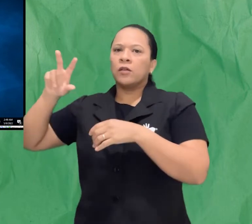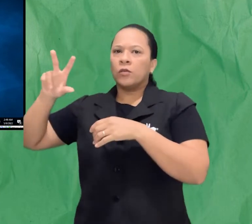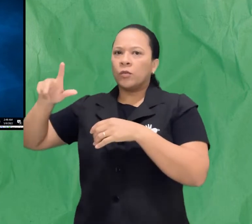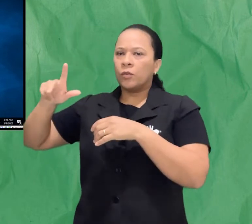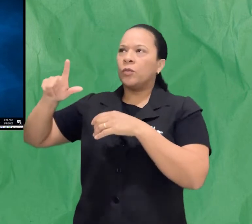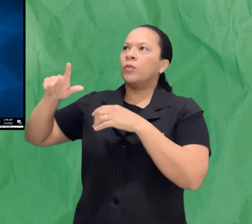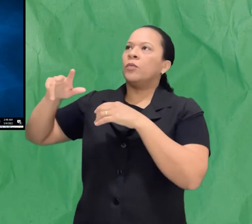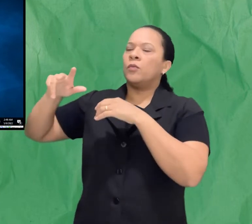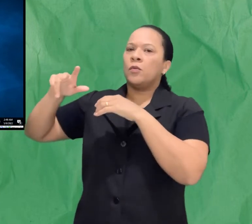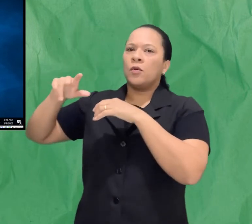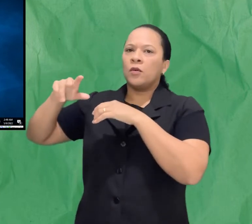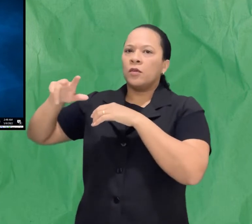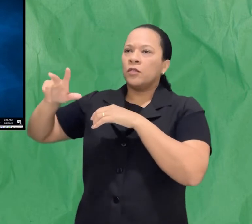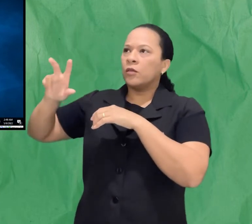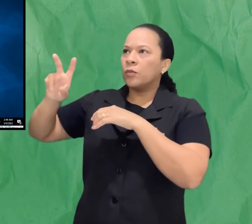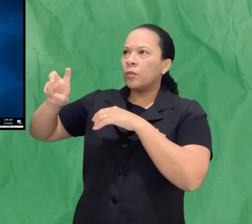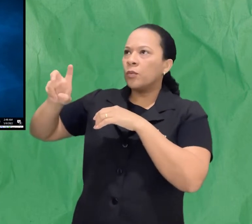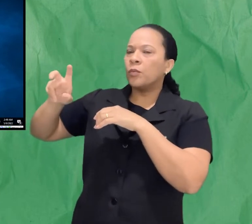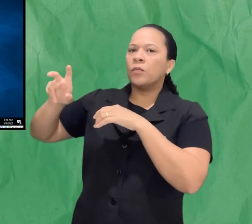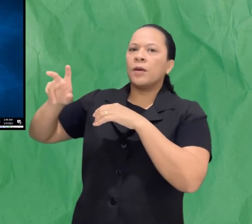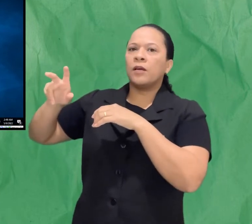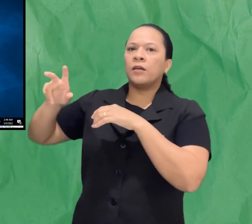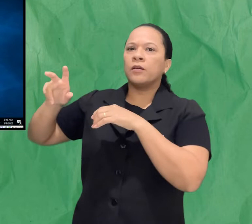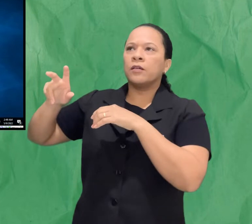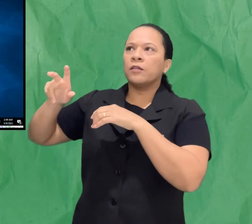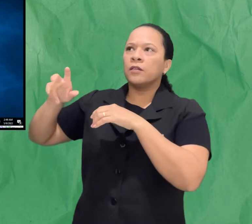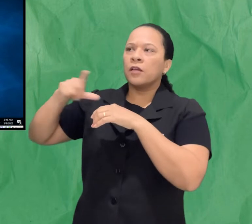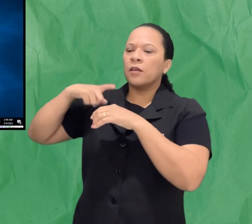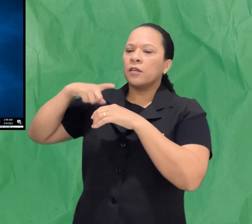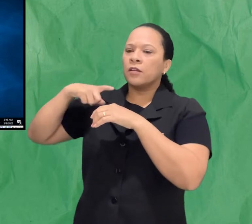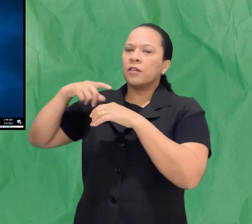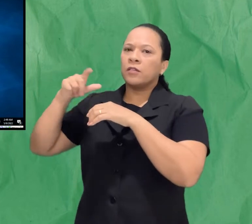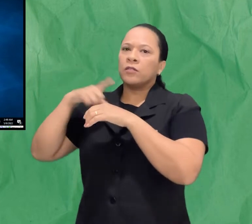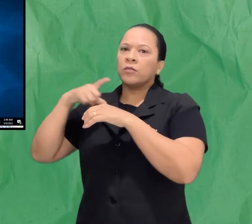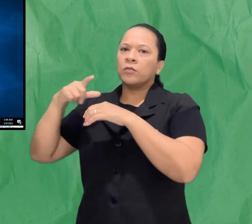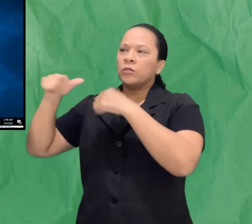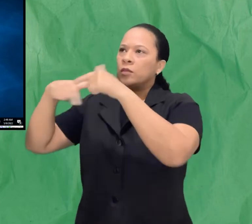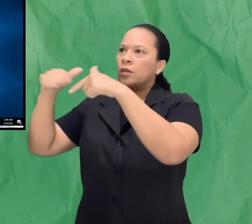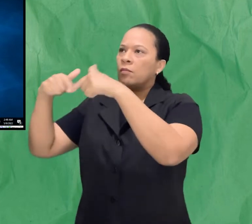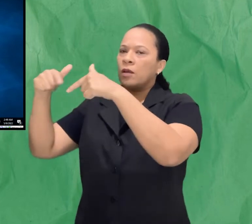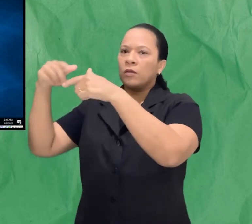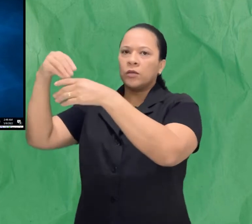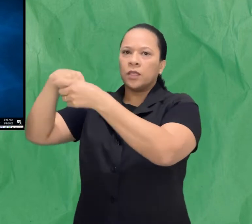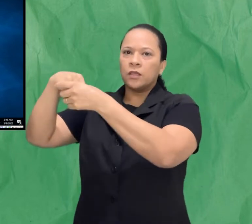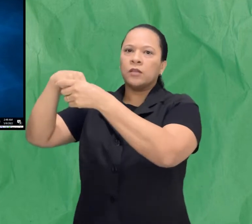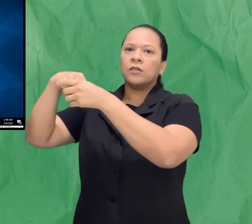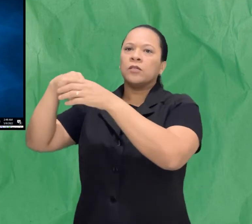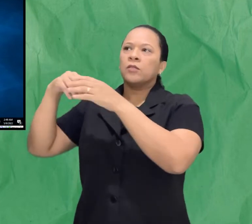do mouse. Venho aqui em gerenciador de tarefas.